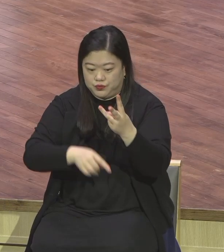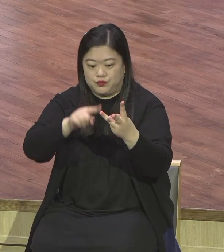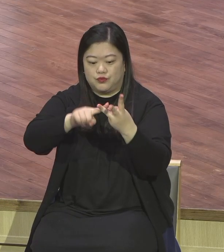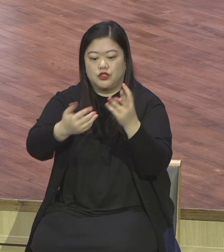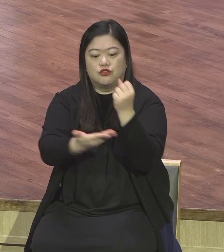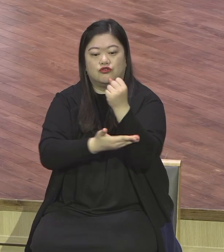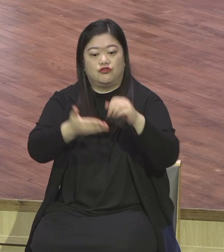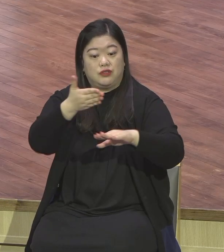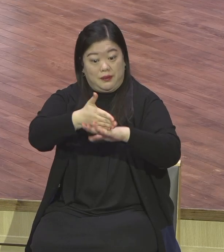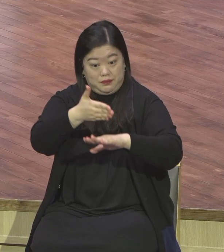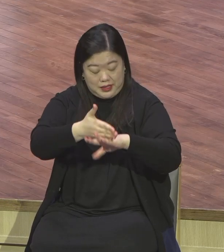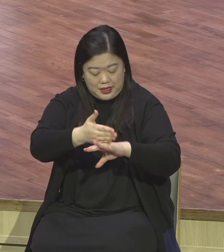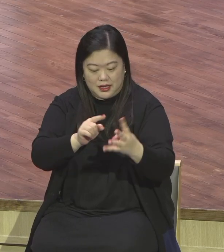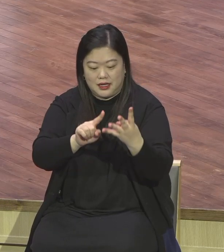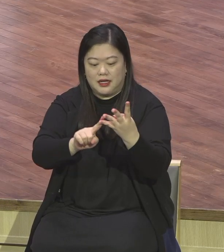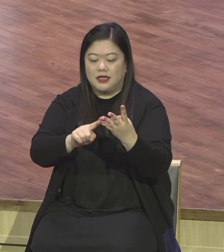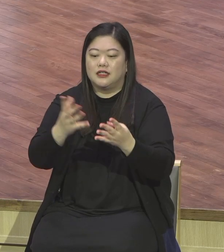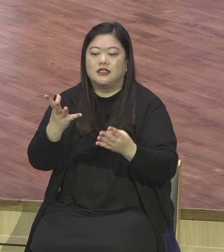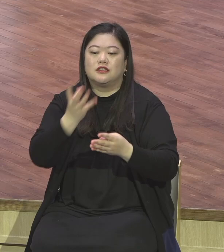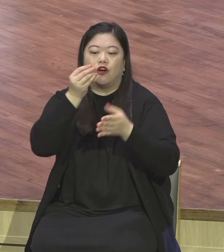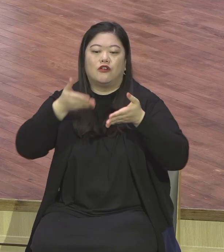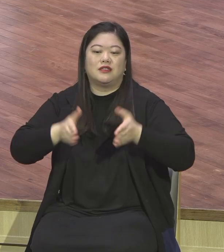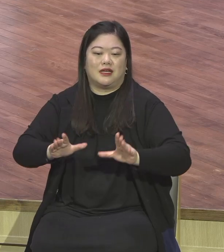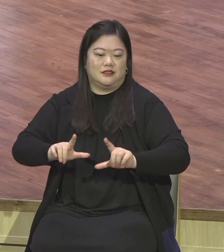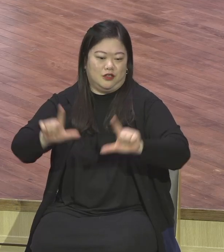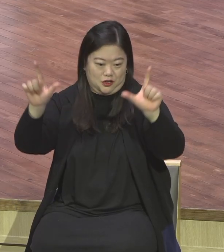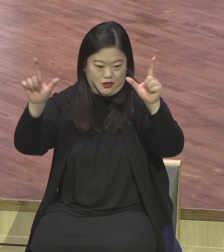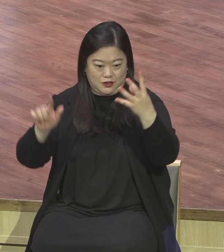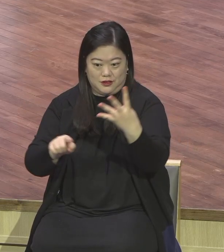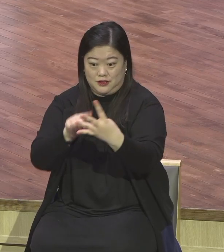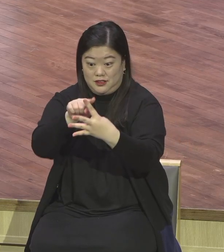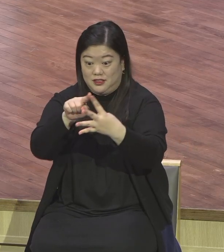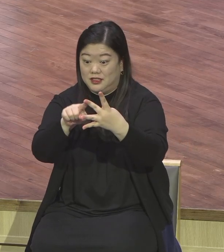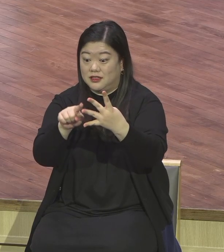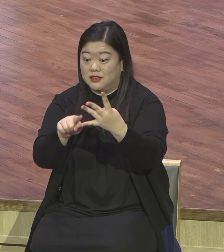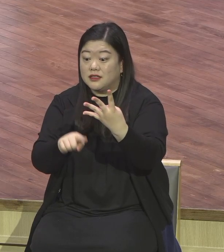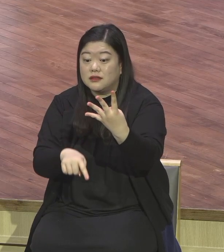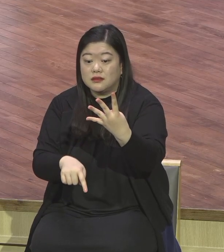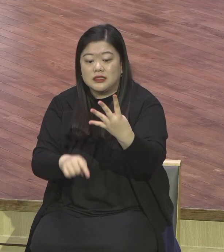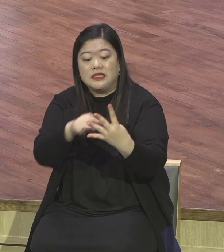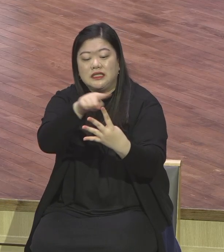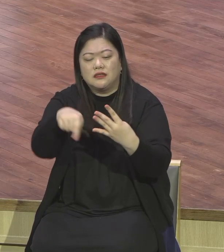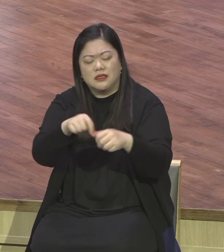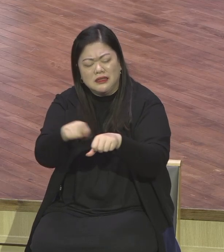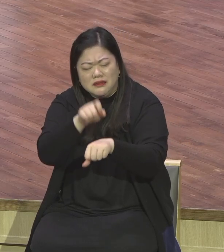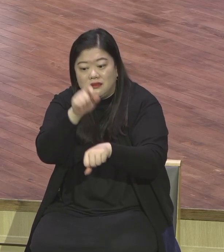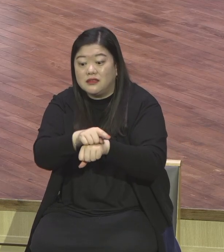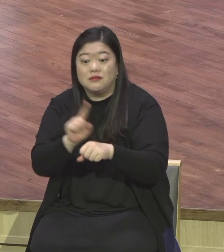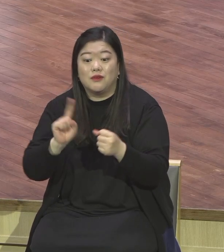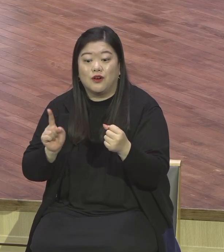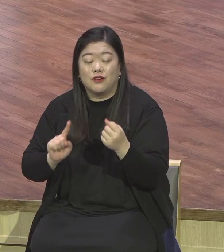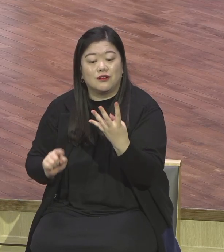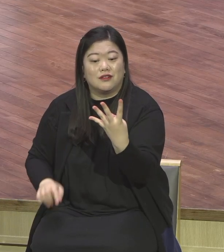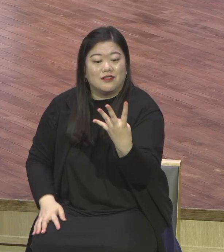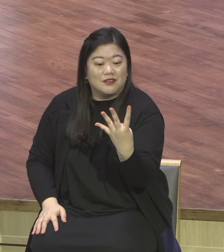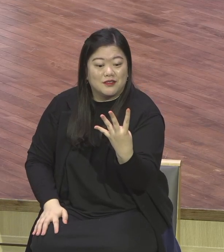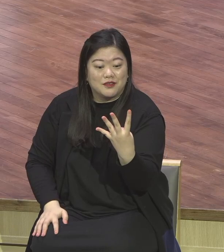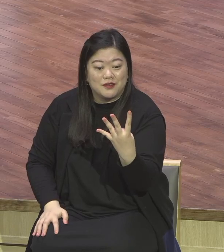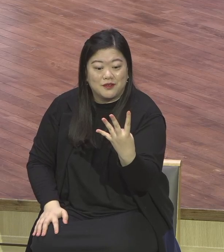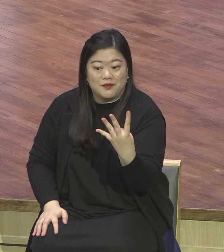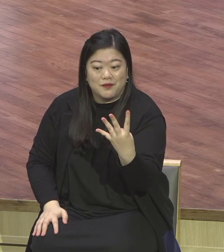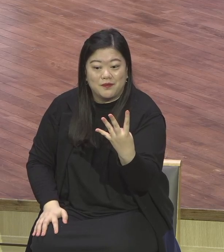이 네 절기를 그렇게 지키는데 이 네 절기의 가장 큰 덕징이 뭐냐 하나님이